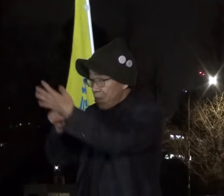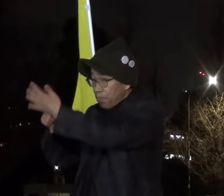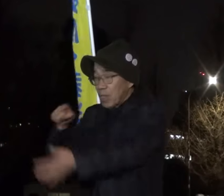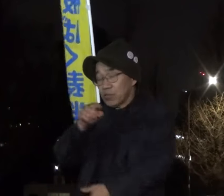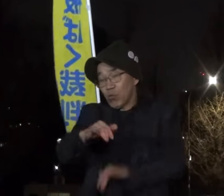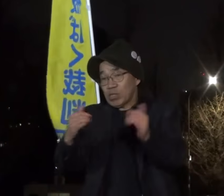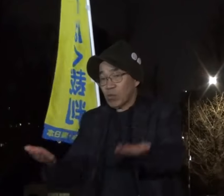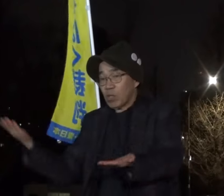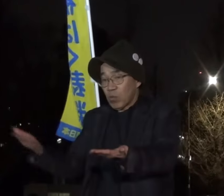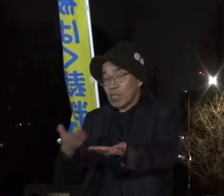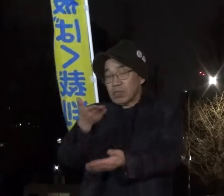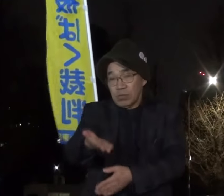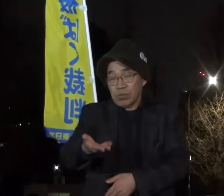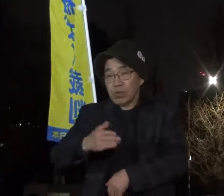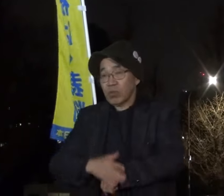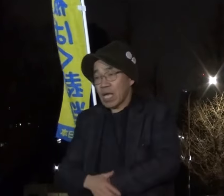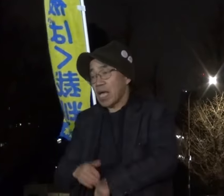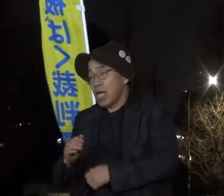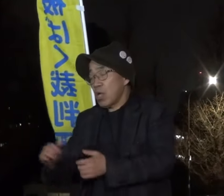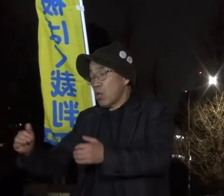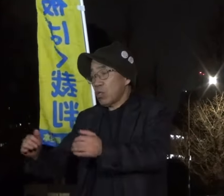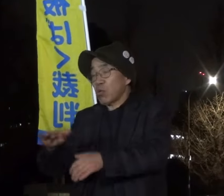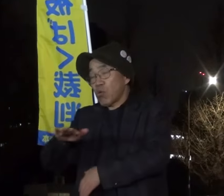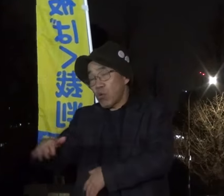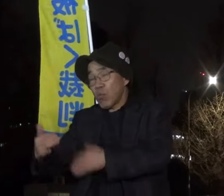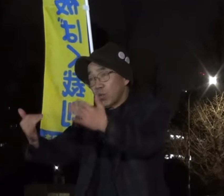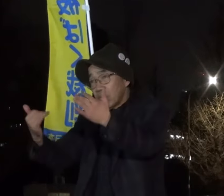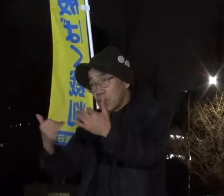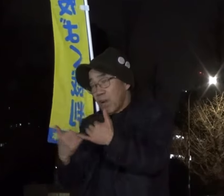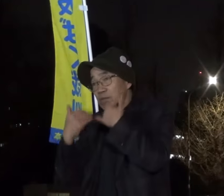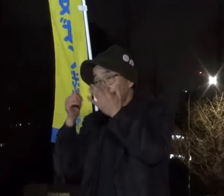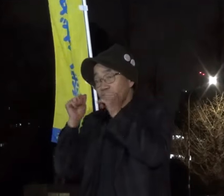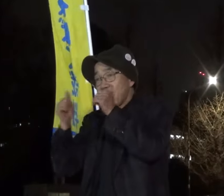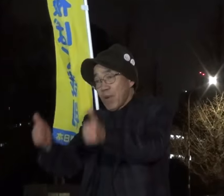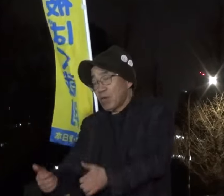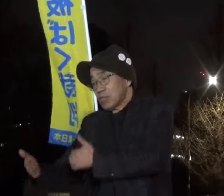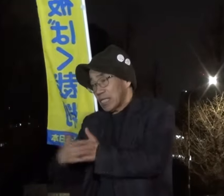ひ皆さん子どもたち被爆裁判を支えてください。よろしくお願いいたします。